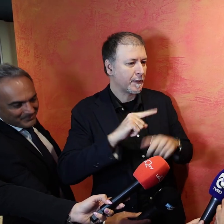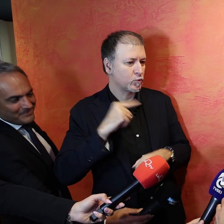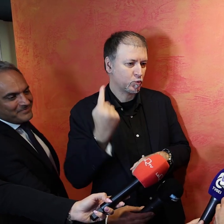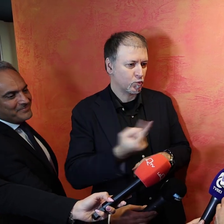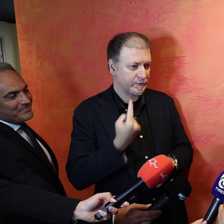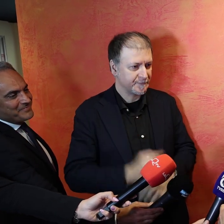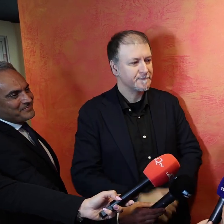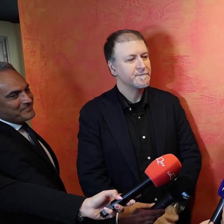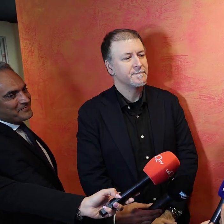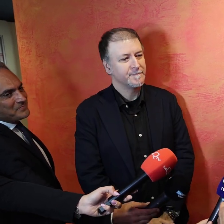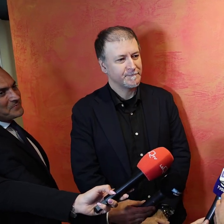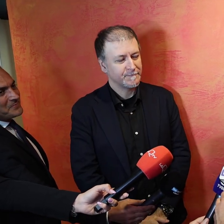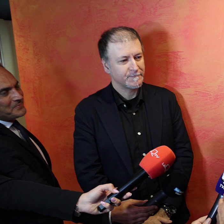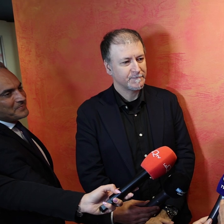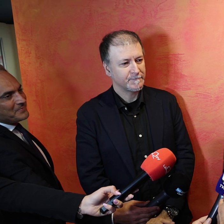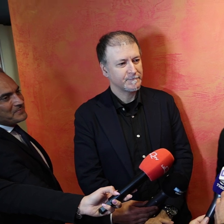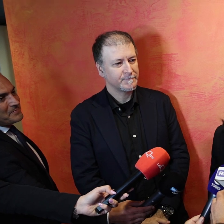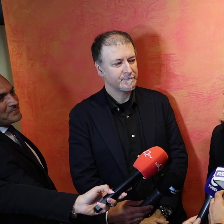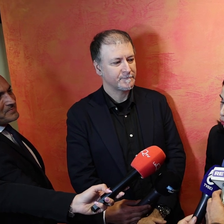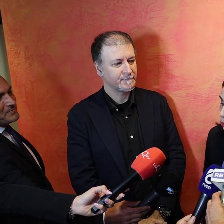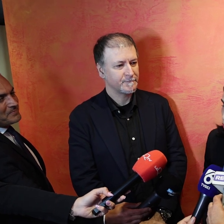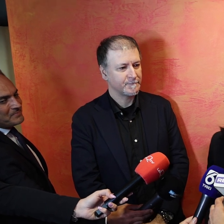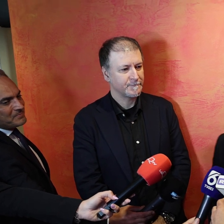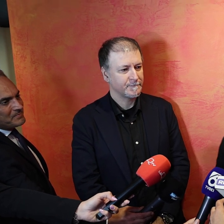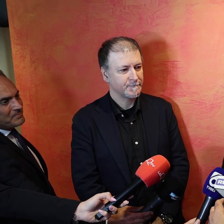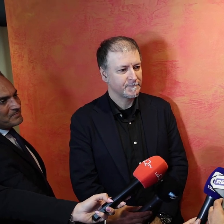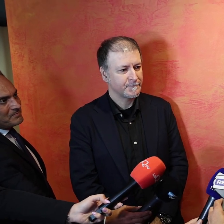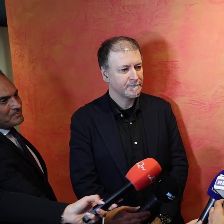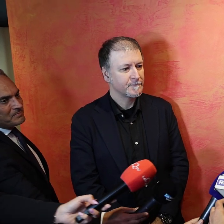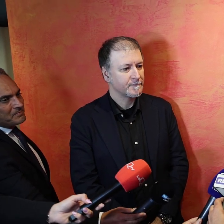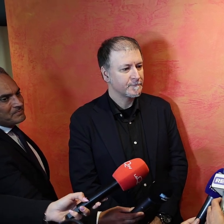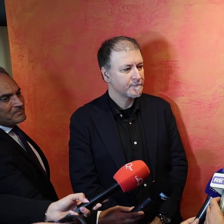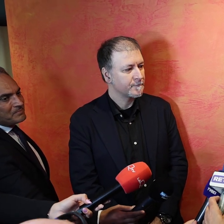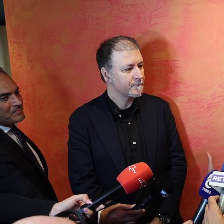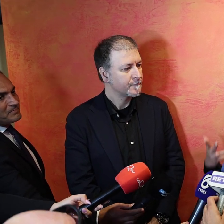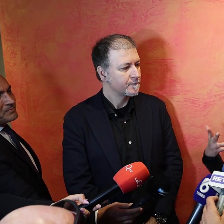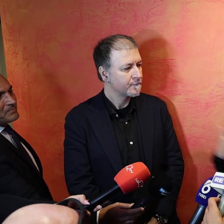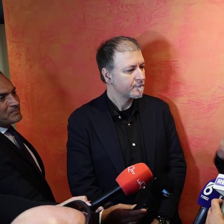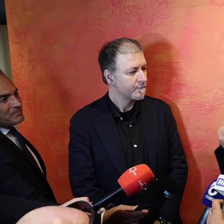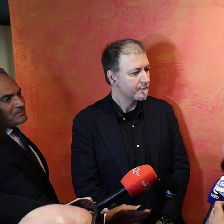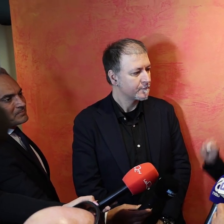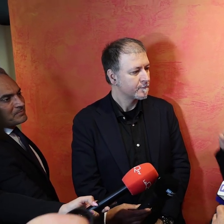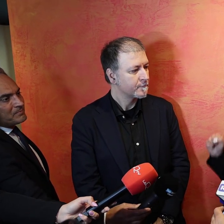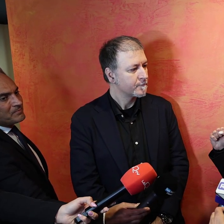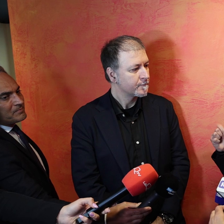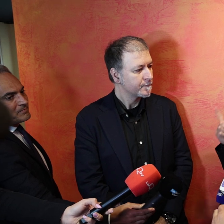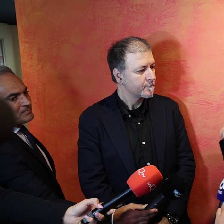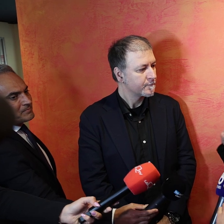potrà garantire questa accessibilità per tutti i sordi. Ci sono possibilità di fare altri interventi con